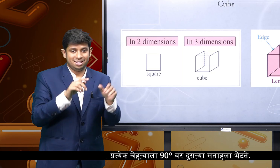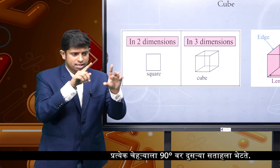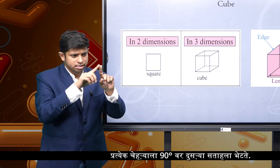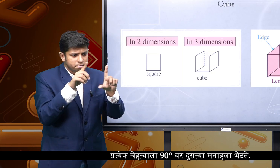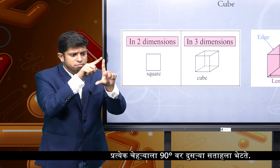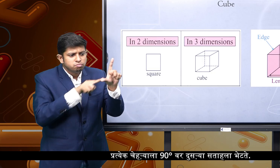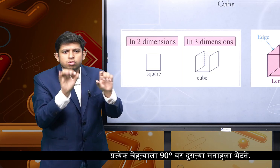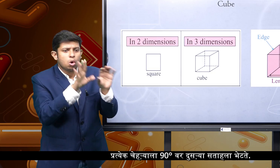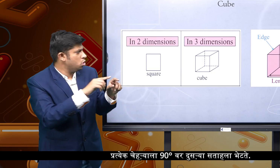भेटते.